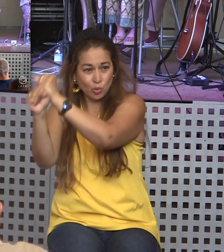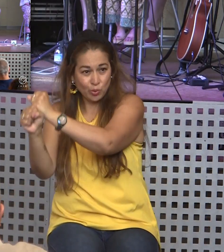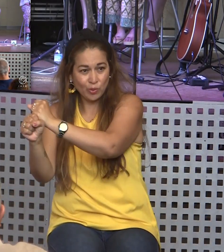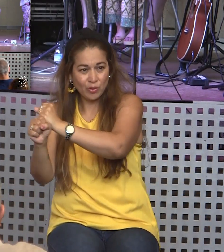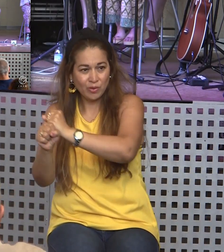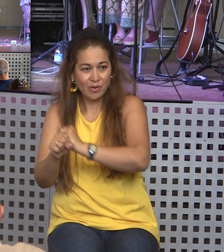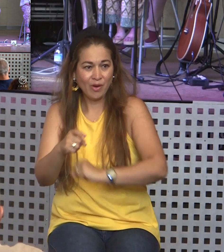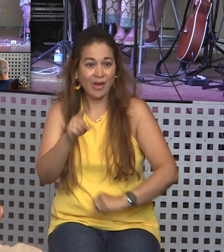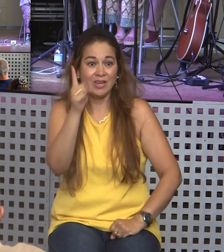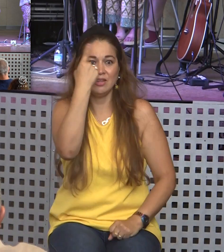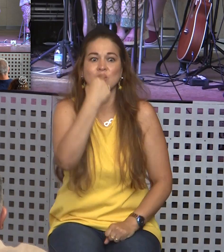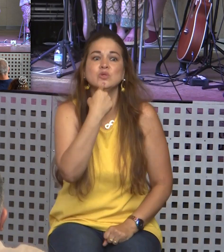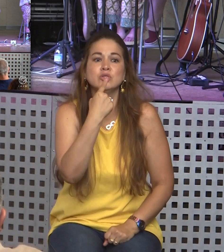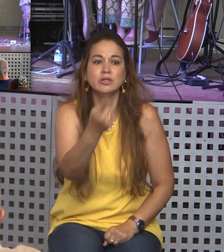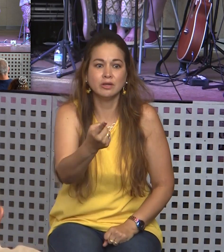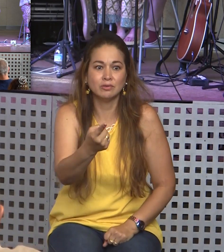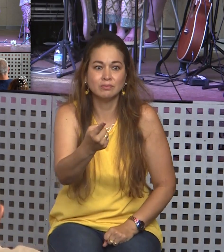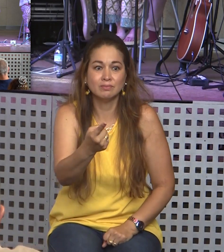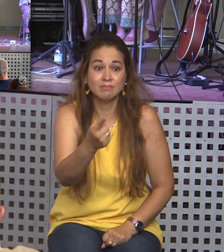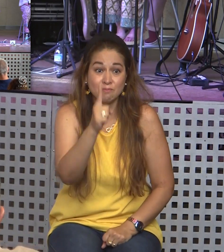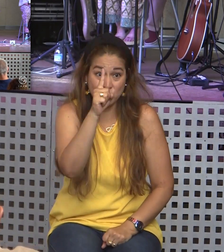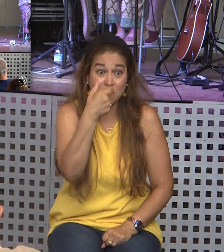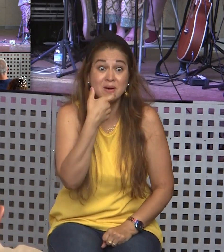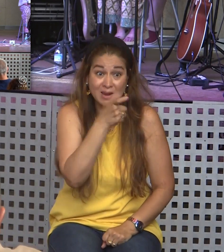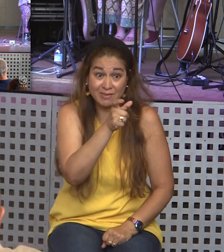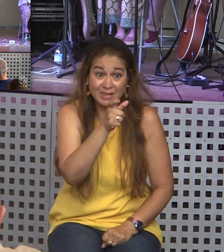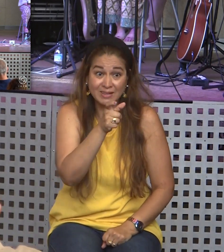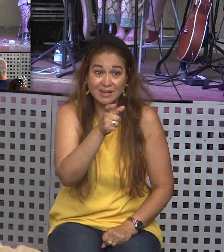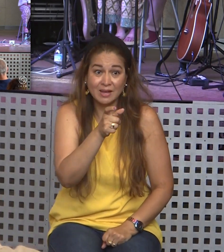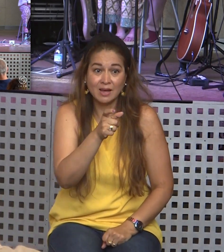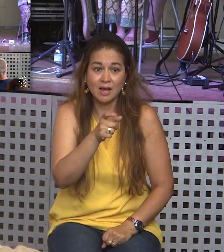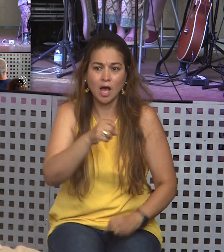Para iluminación del conocimiento en la faz de Jesucristo.